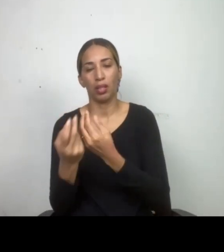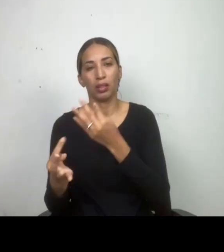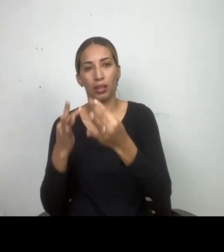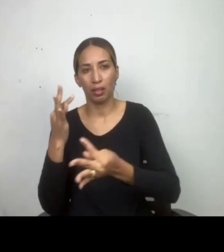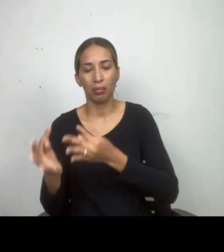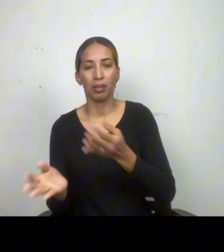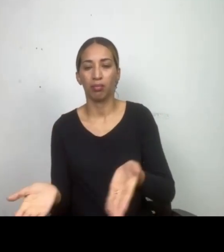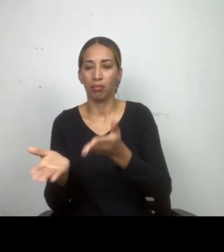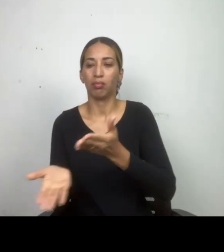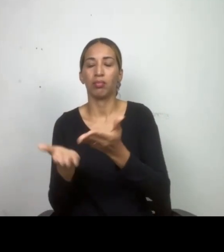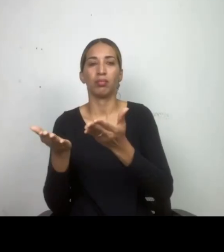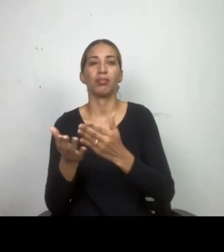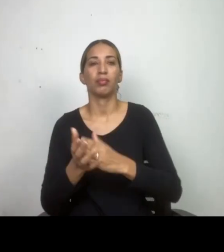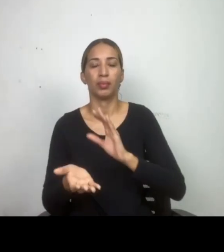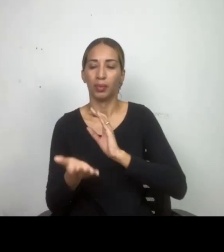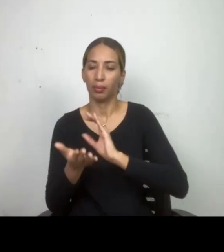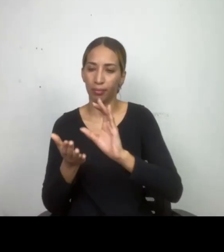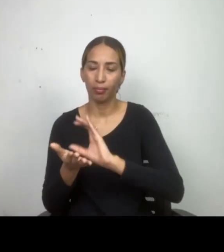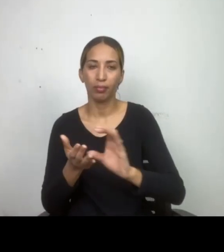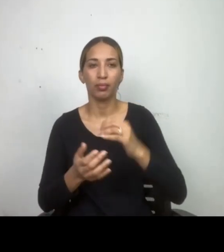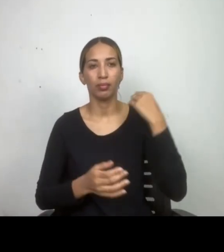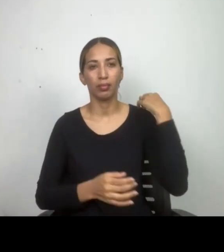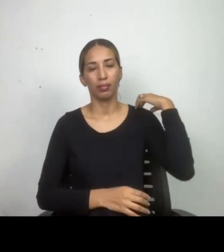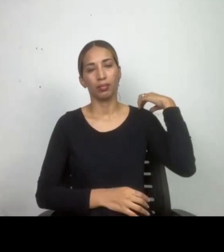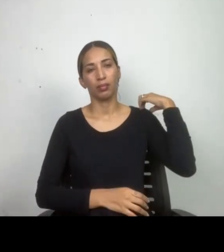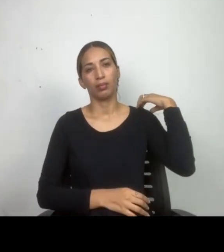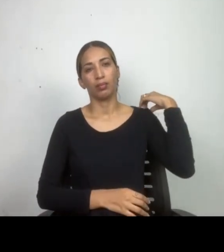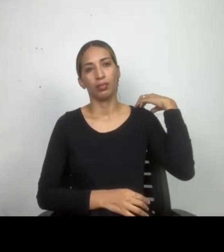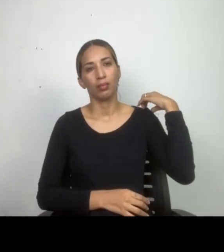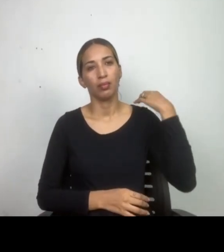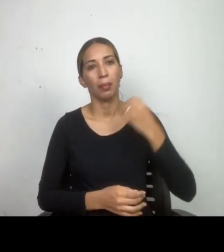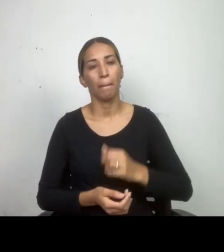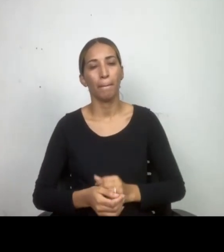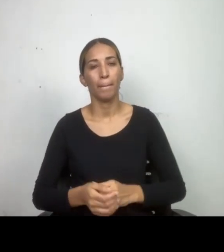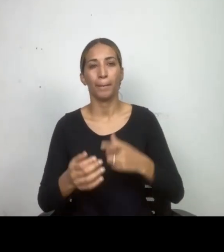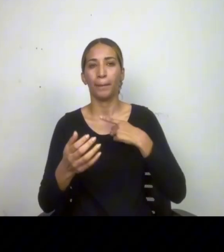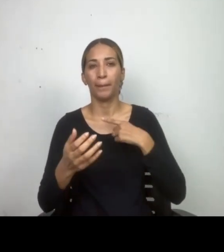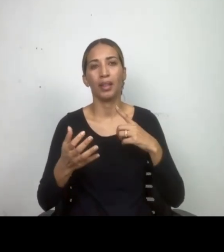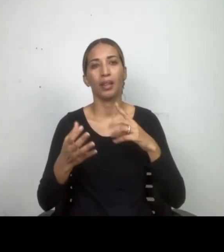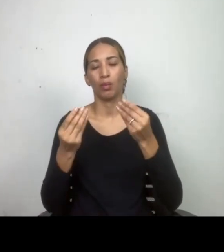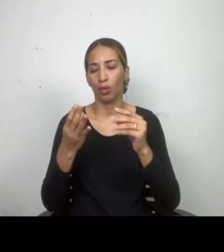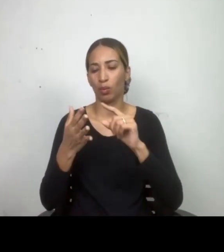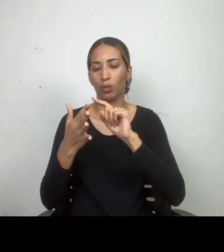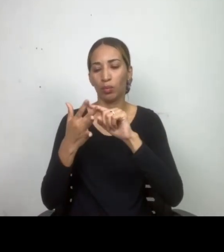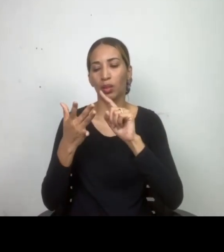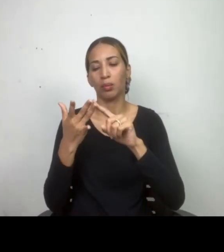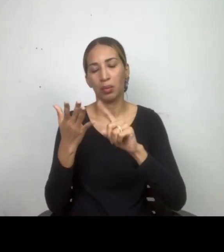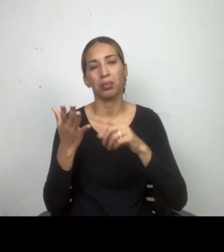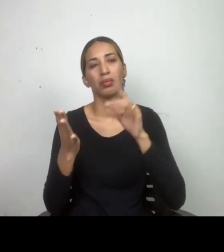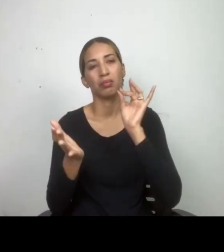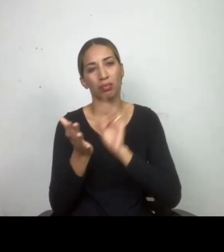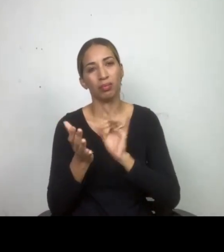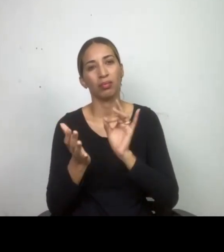assim, mais dados, né, para a gente ter aí bastante elementos, né, assim, concretos, né, da realidade concreta para a